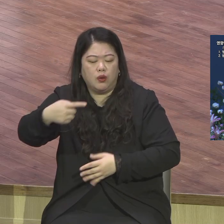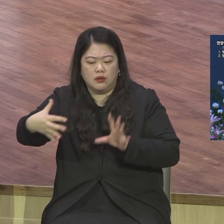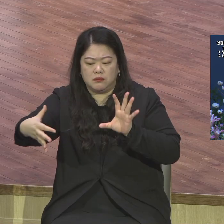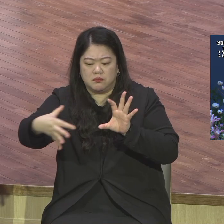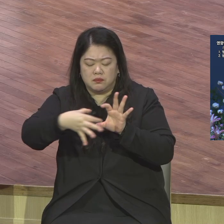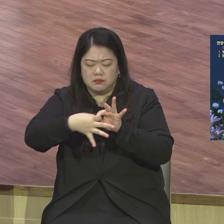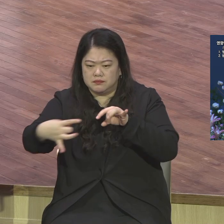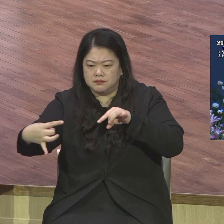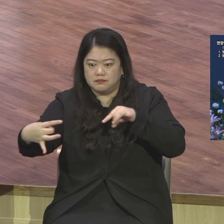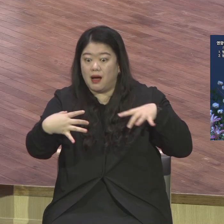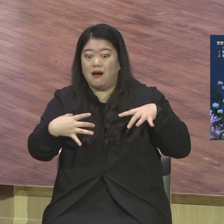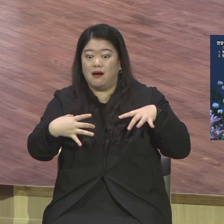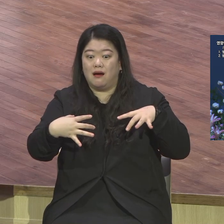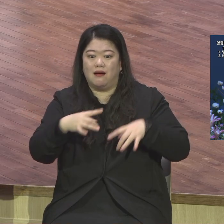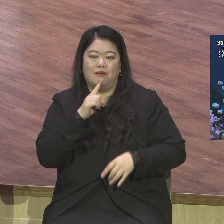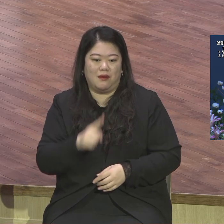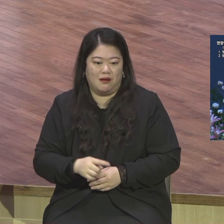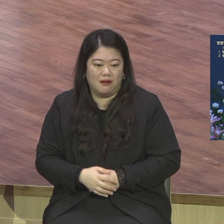혀 아래